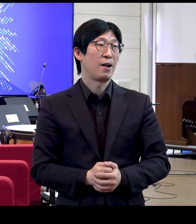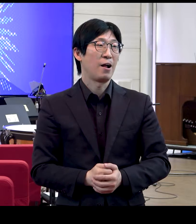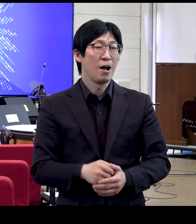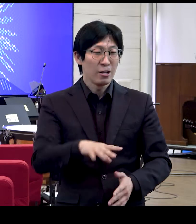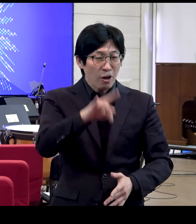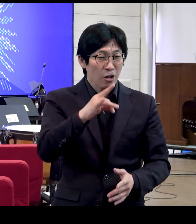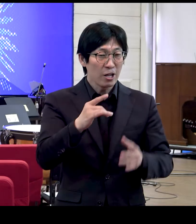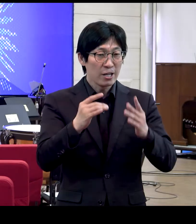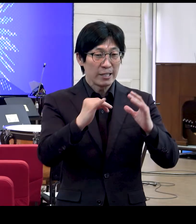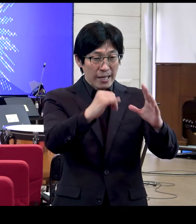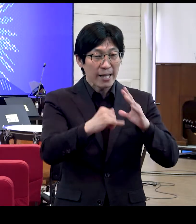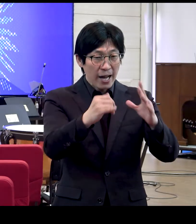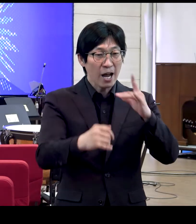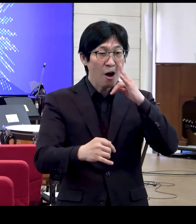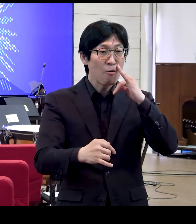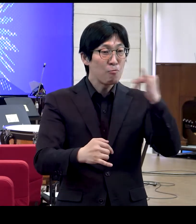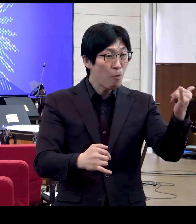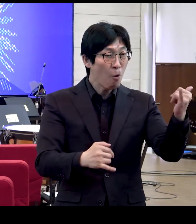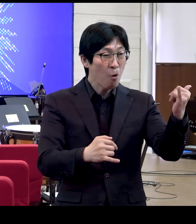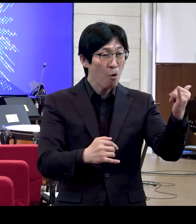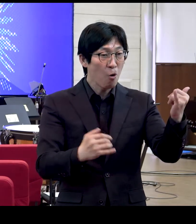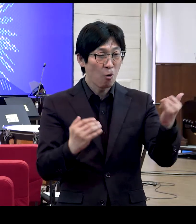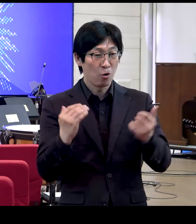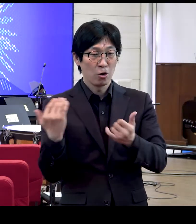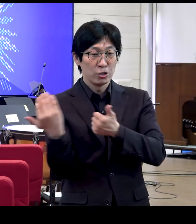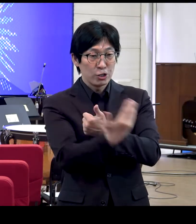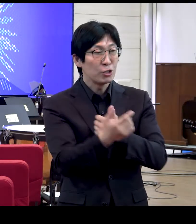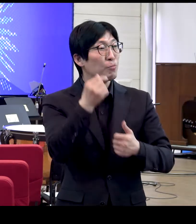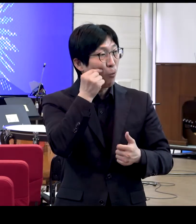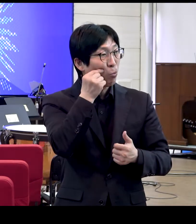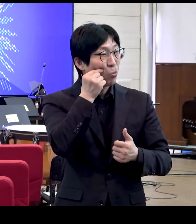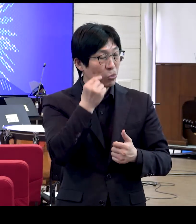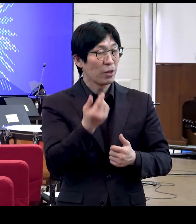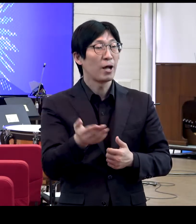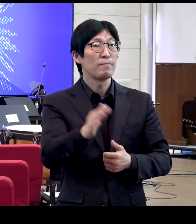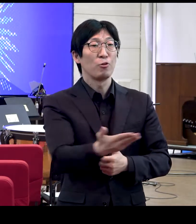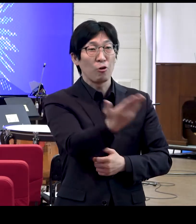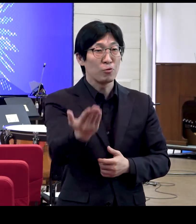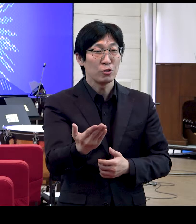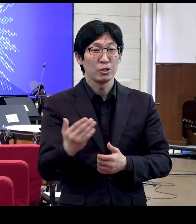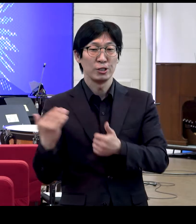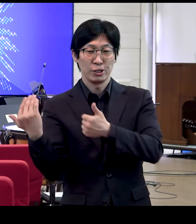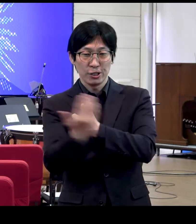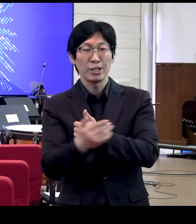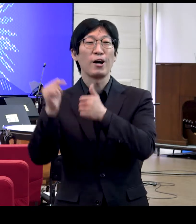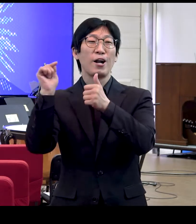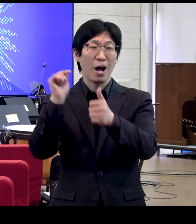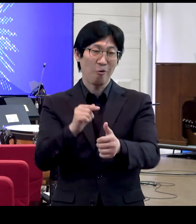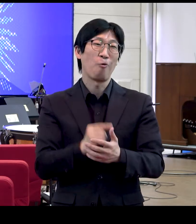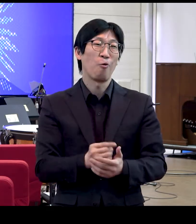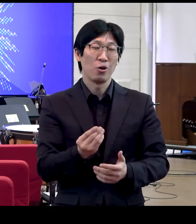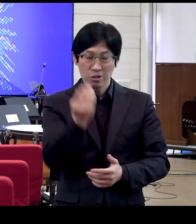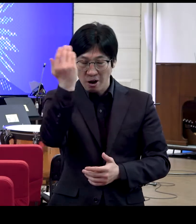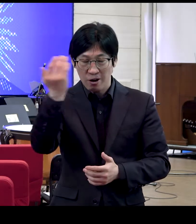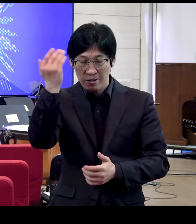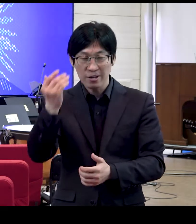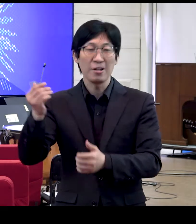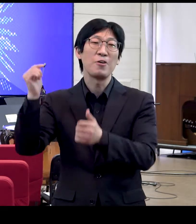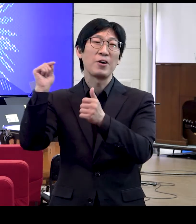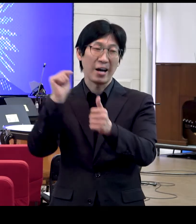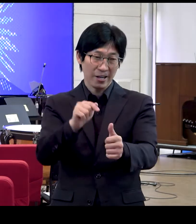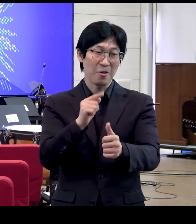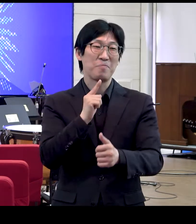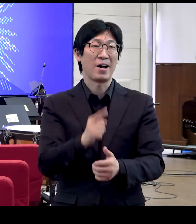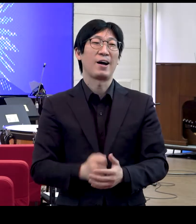못한 안타까운 이야기이기 때문에 오히려 더 성경은 아주 강력하게 바로 에덴을 지켜라